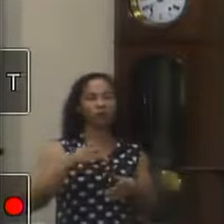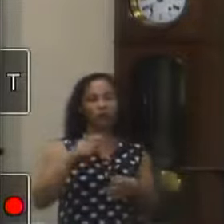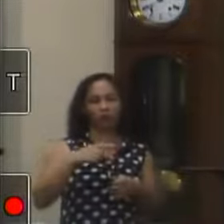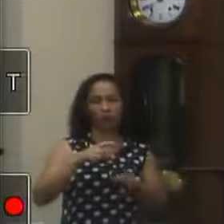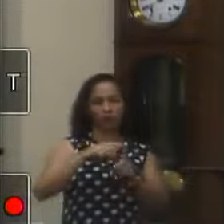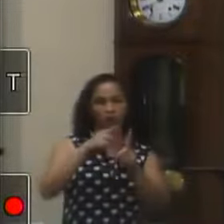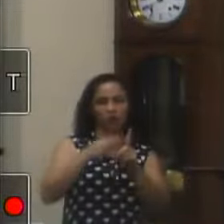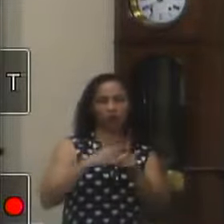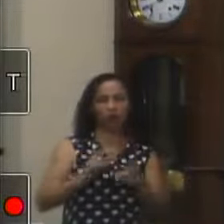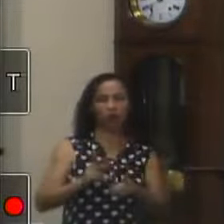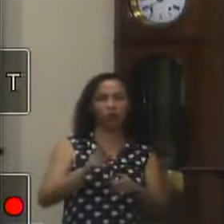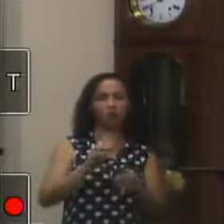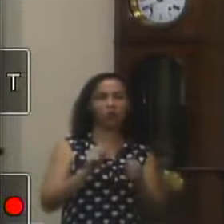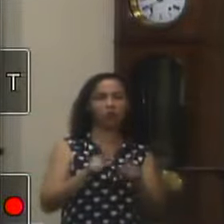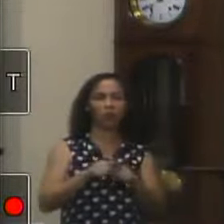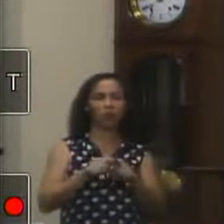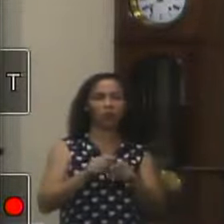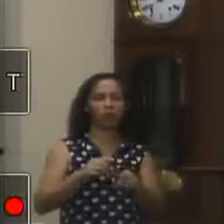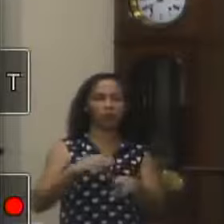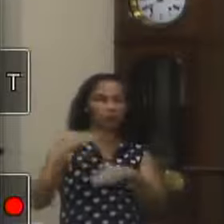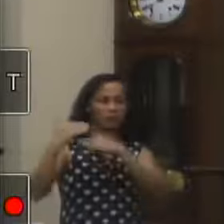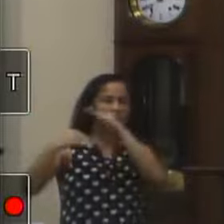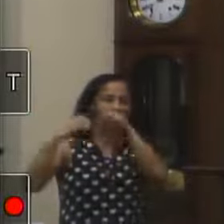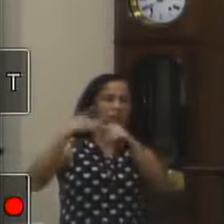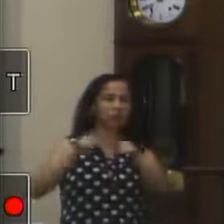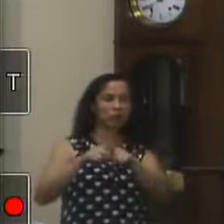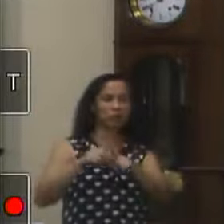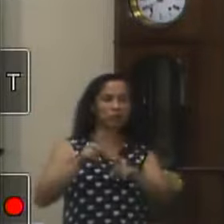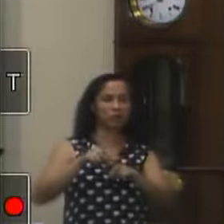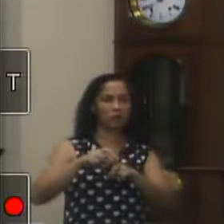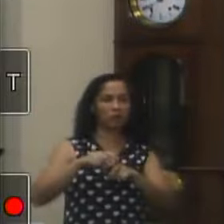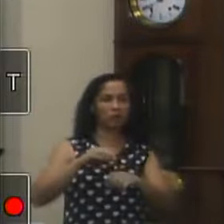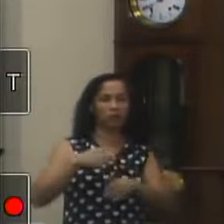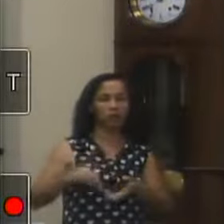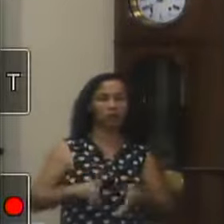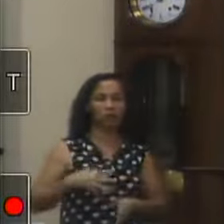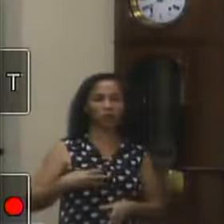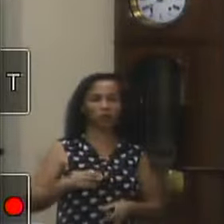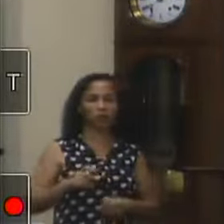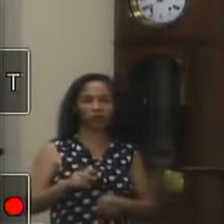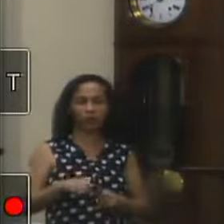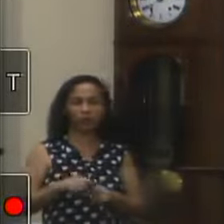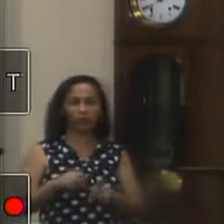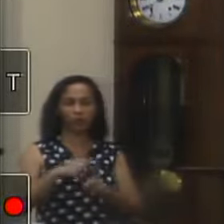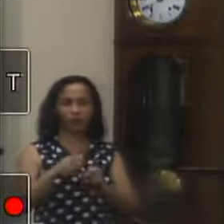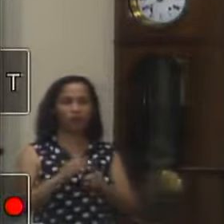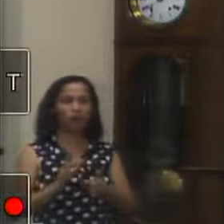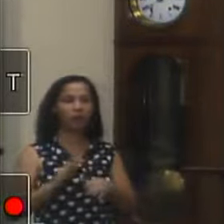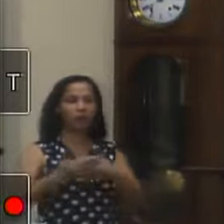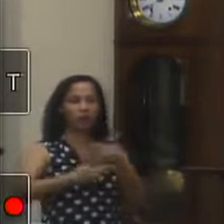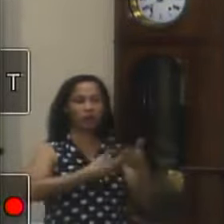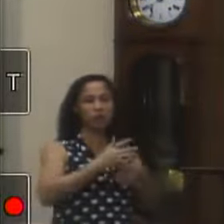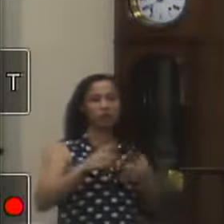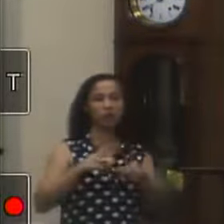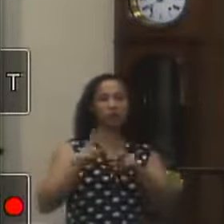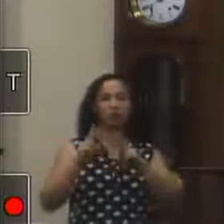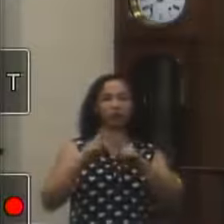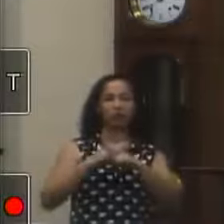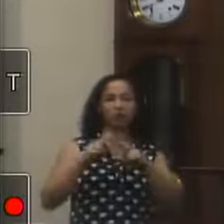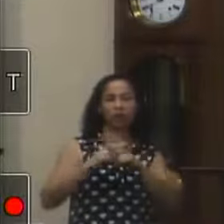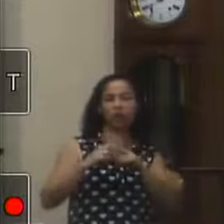um legado de trabalho no município aqui, a doutora Jô. A Lara é filha dela, sempre teve envolvimento com karatê. A Lara tem